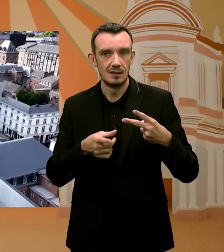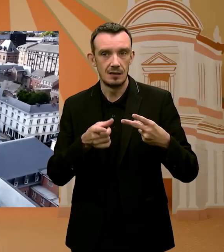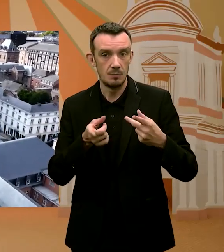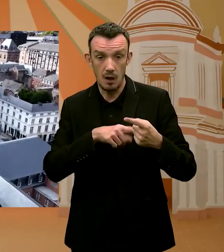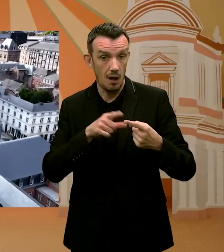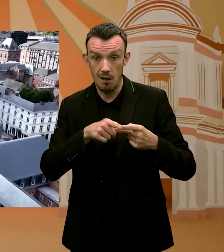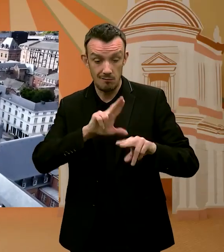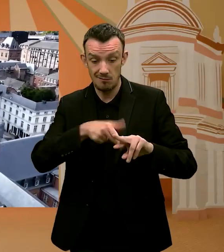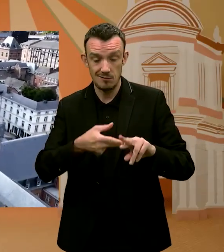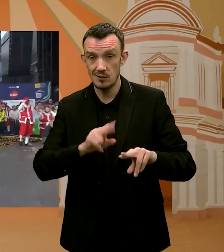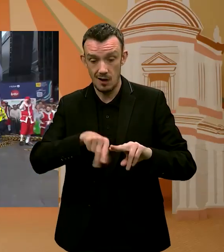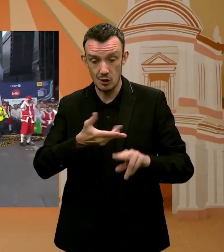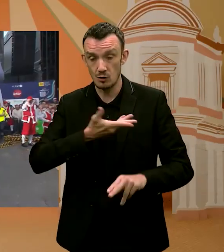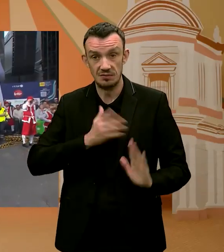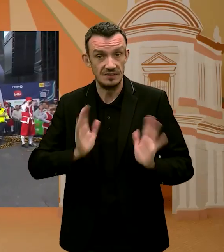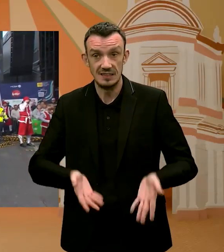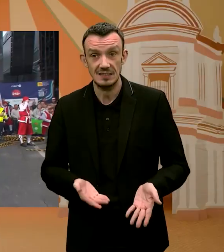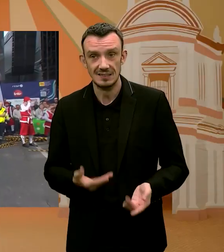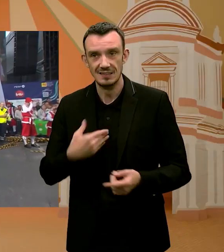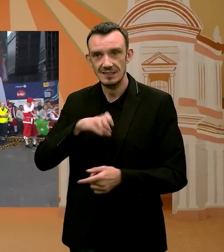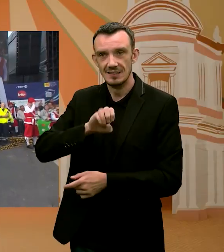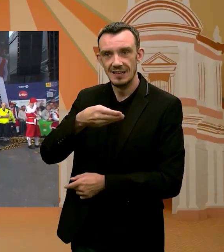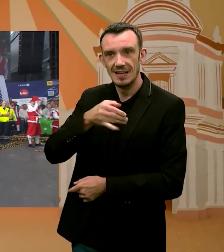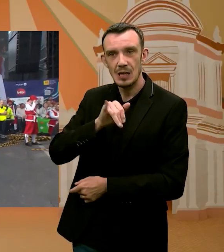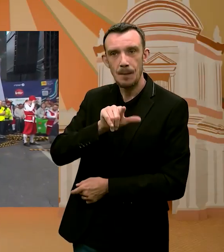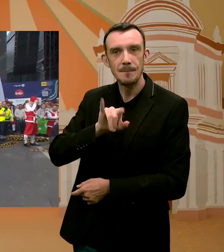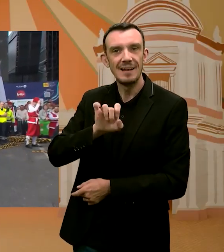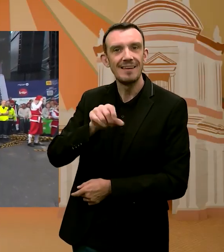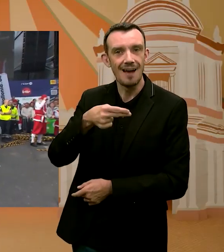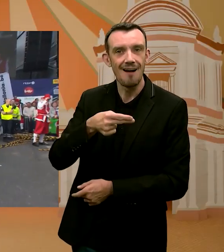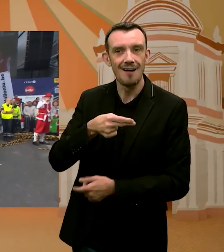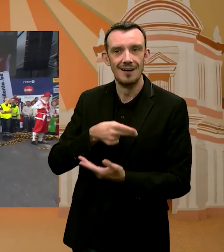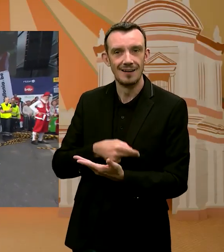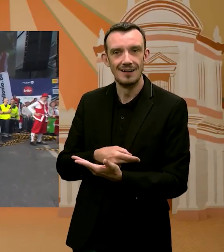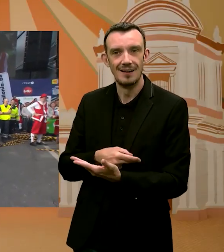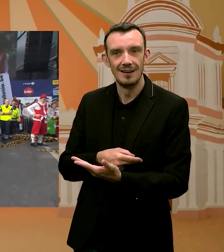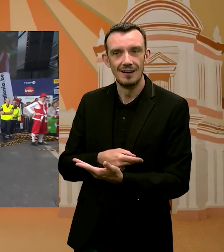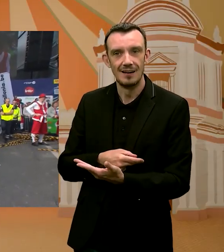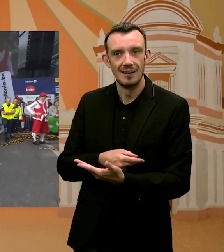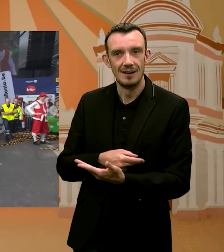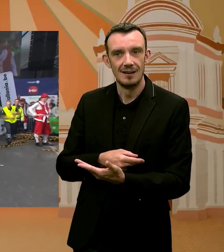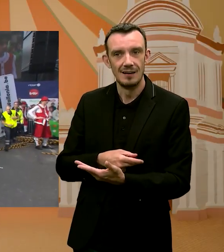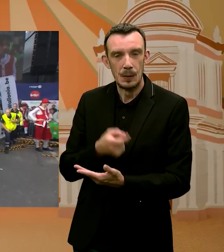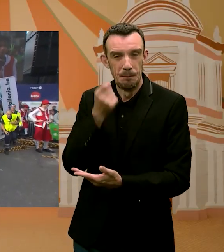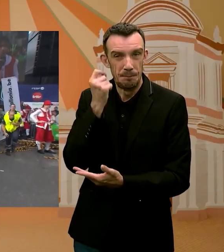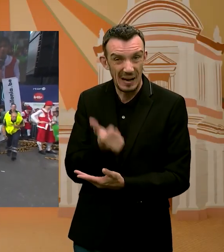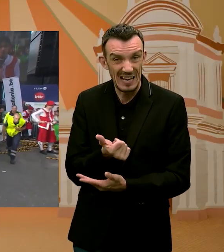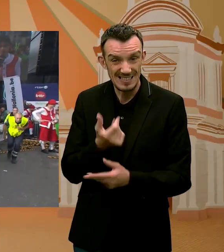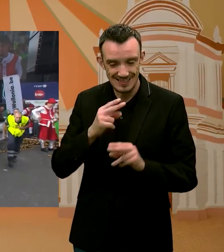Pardon Emilien, pardon. Emilien a 2 chutes du L'échasse d'argent. Hein. Oh ouais, mais honnêtement, les